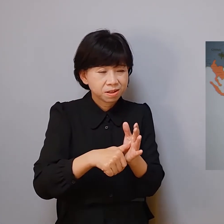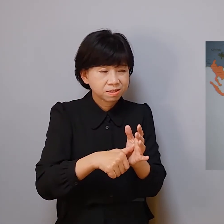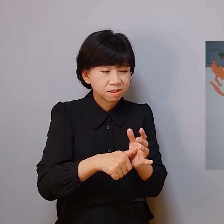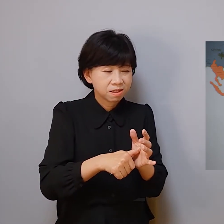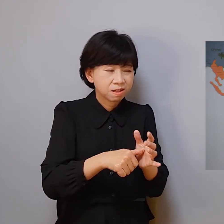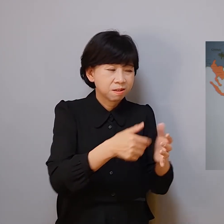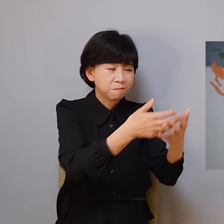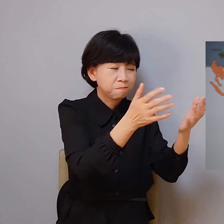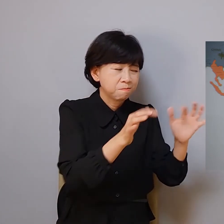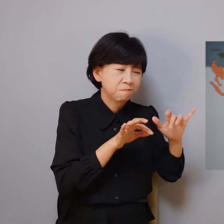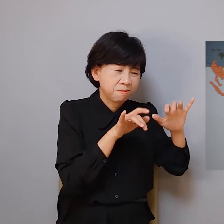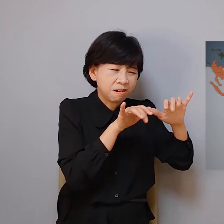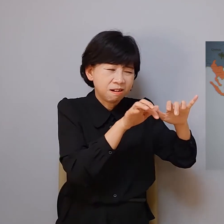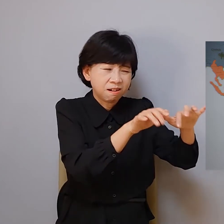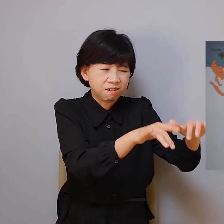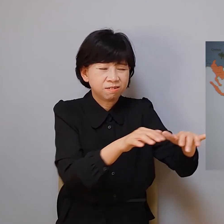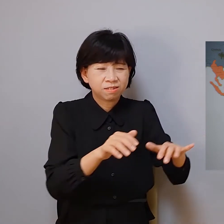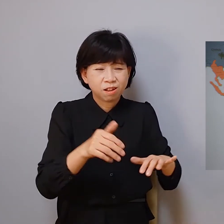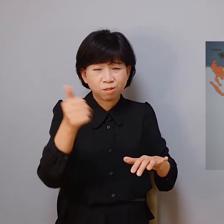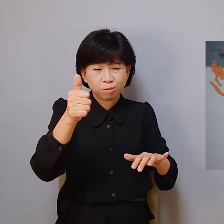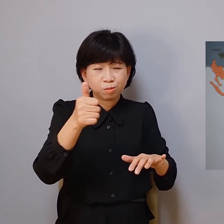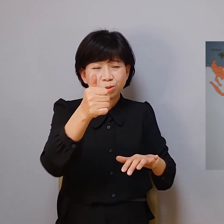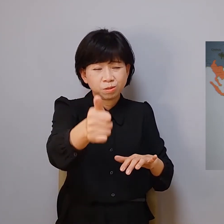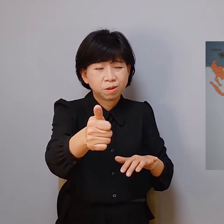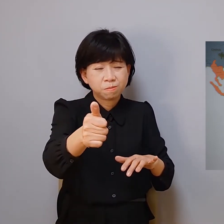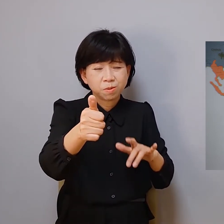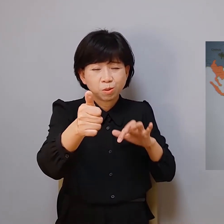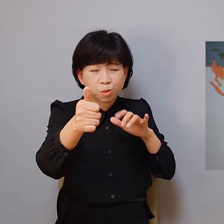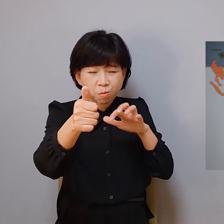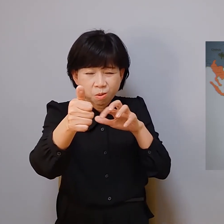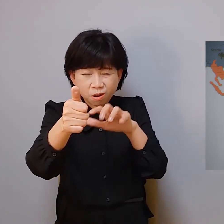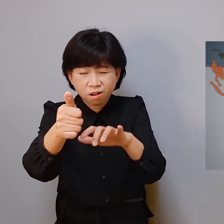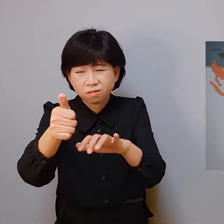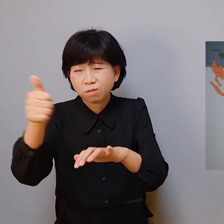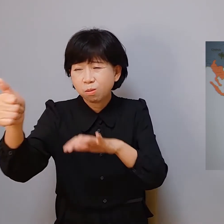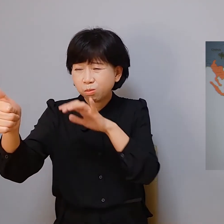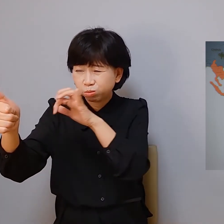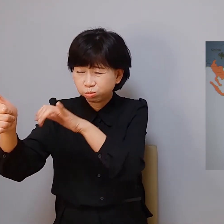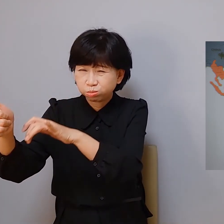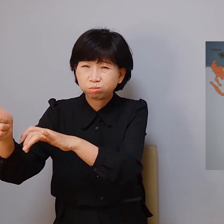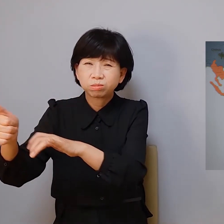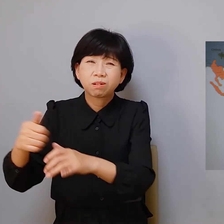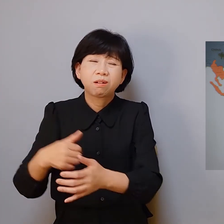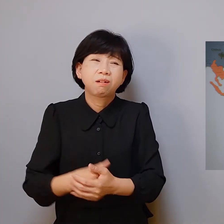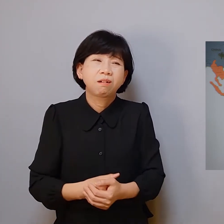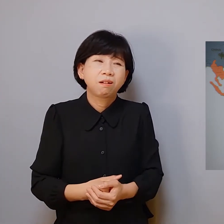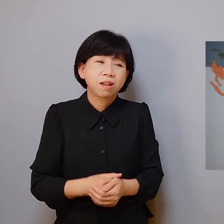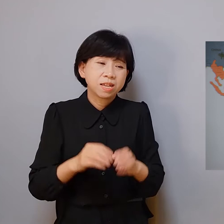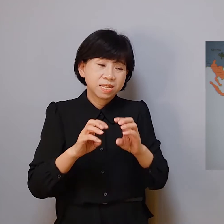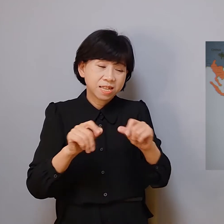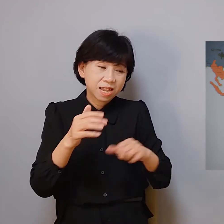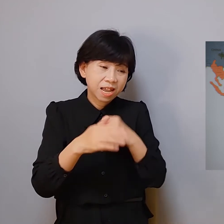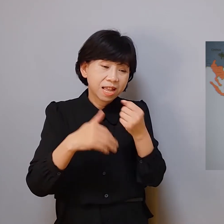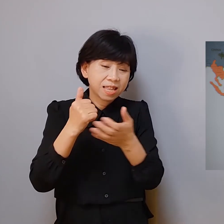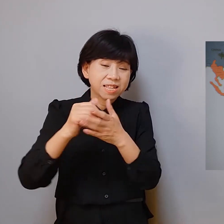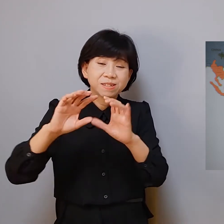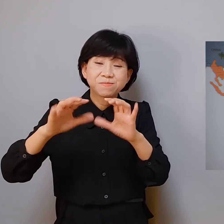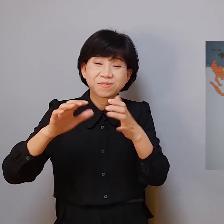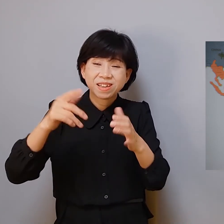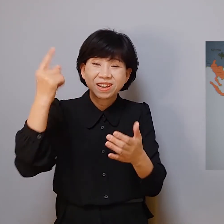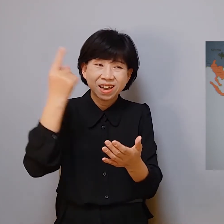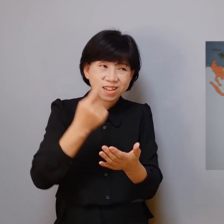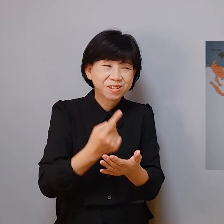몰려들었습니다. 여기저기에서 사람들이 이야기하기 시작합니다. 이야, 이 땅에 하나님의